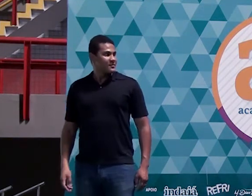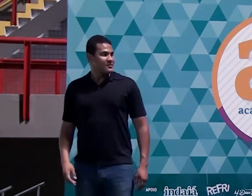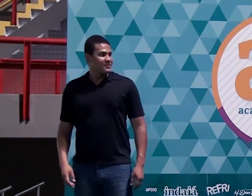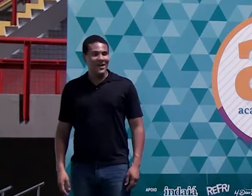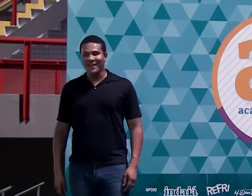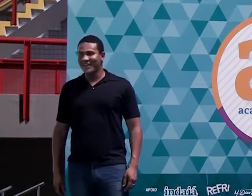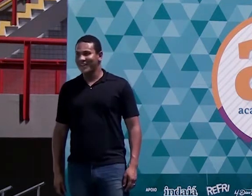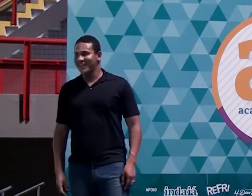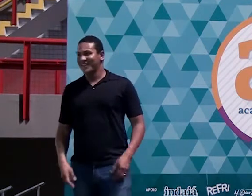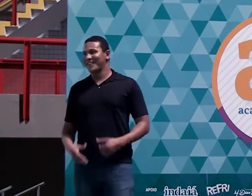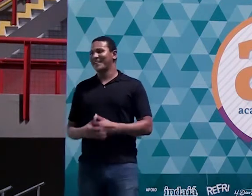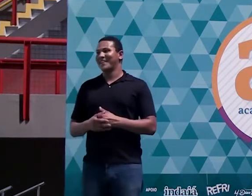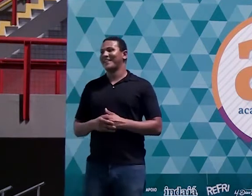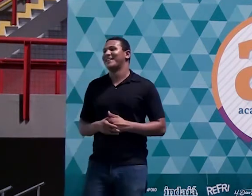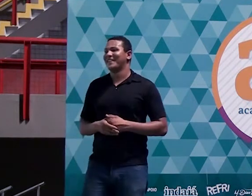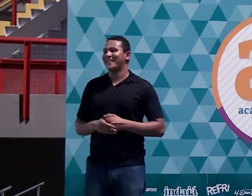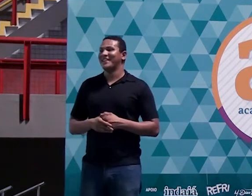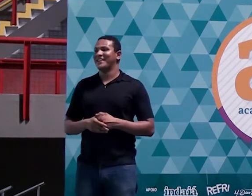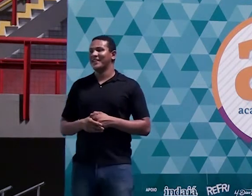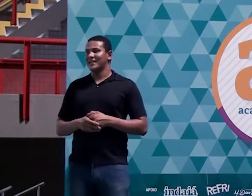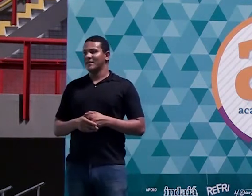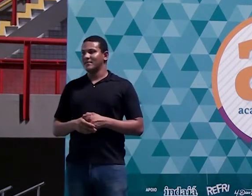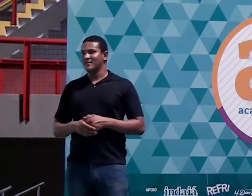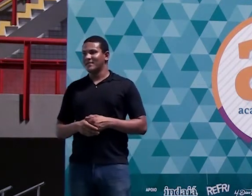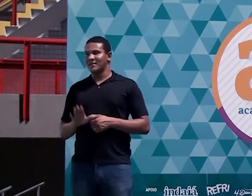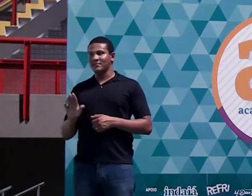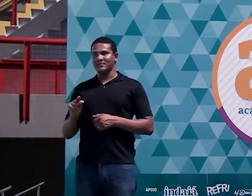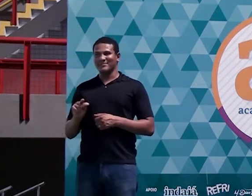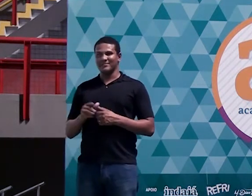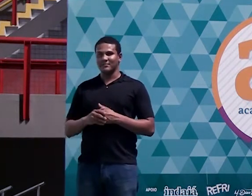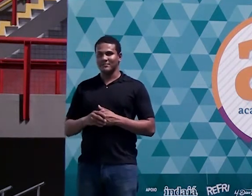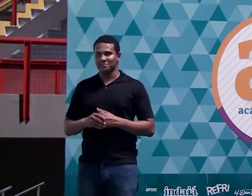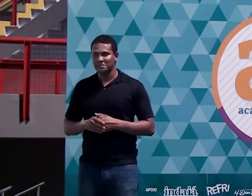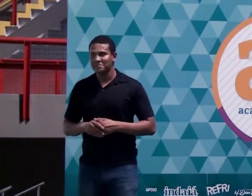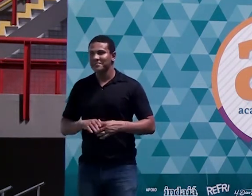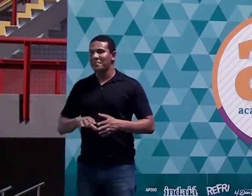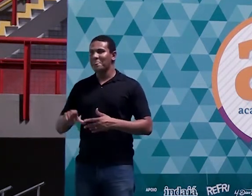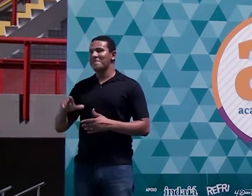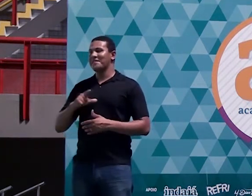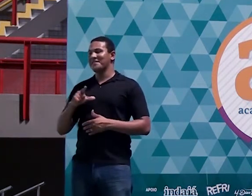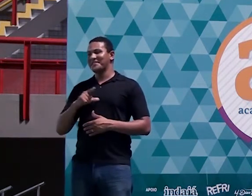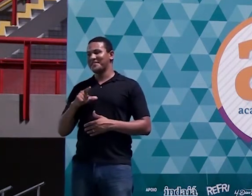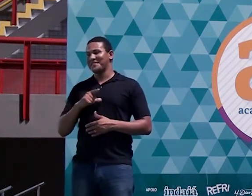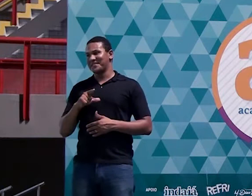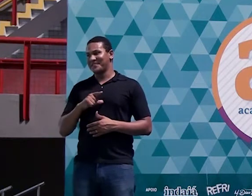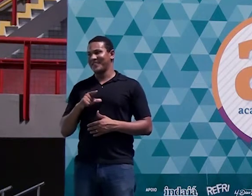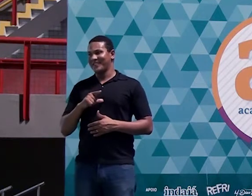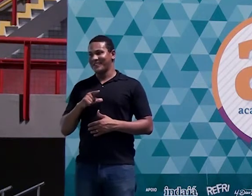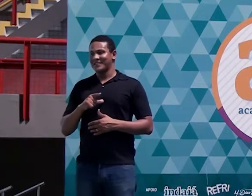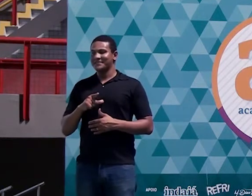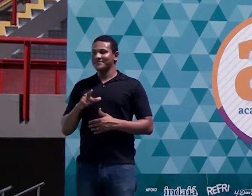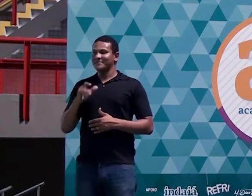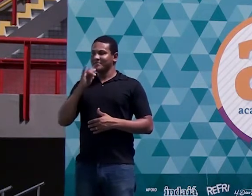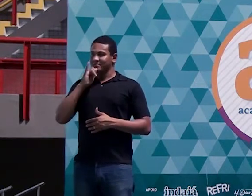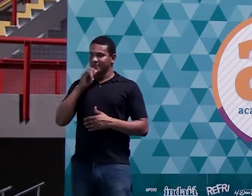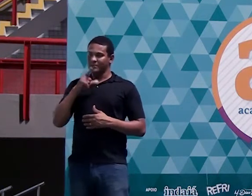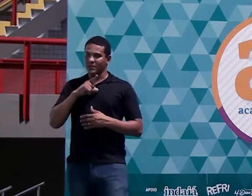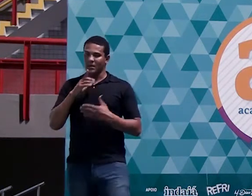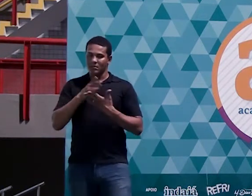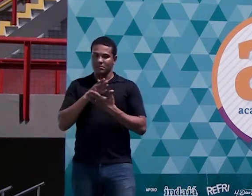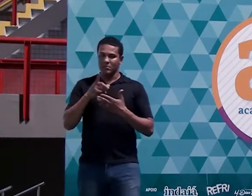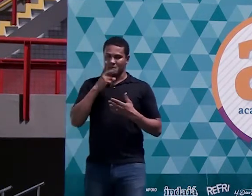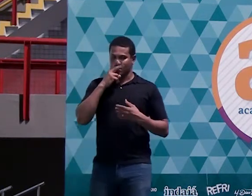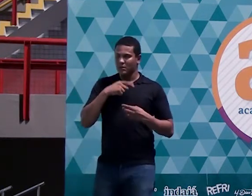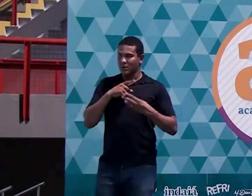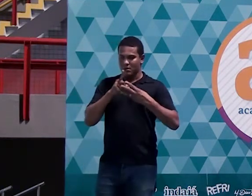Garoto. A casa de Deus, que cremos ser uma, está, pois, dividida em 3. Uns oram, outros combatem e